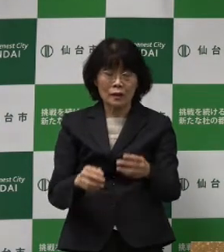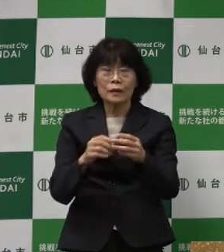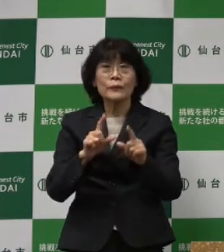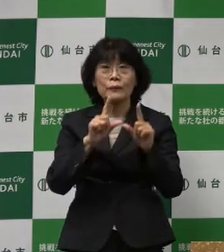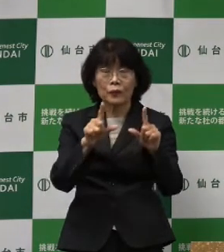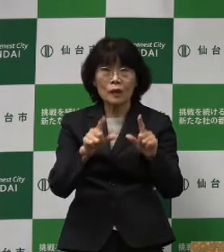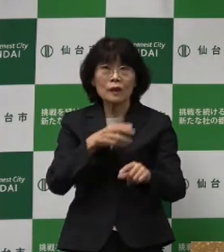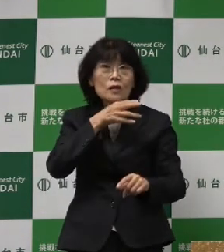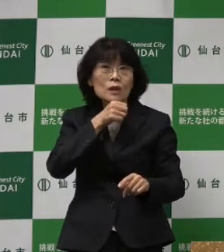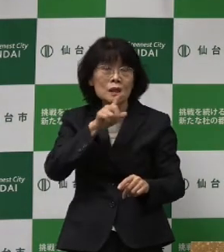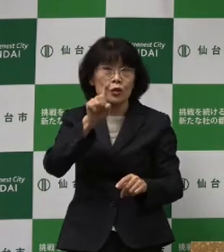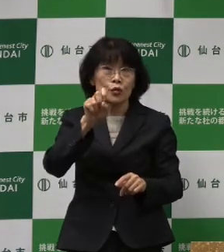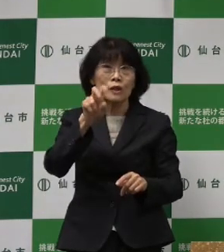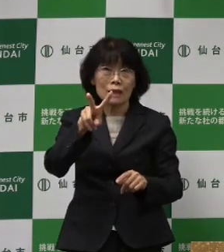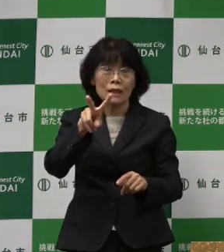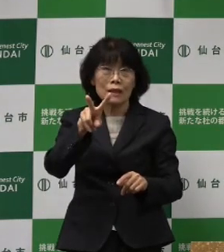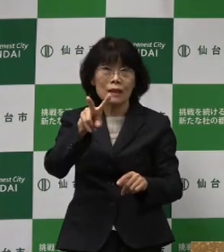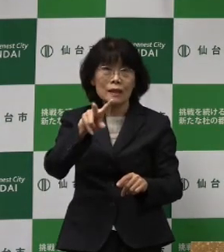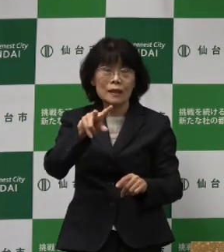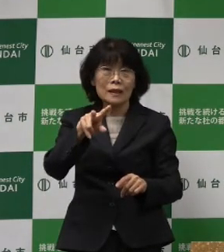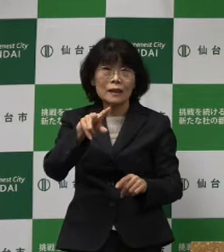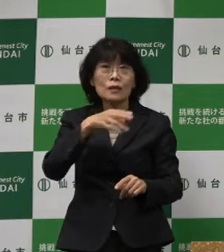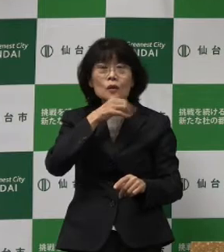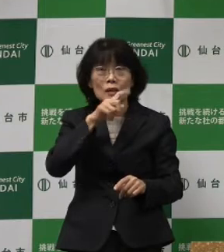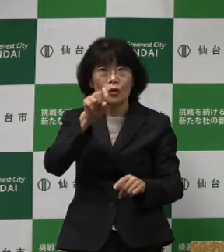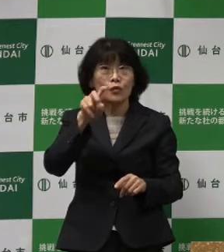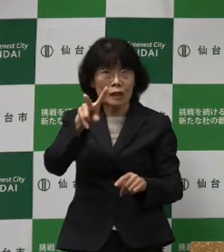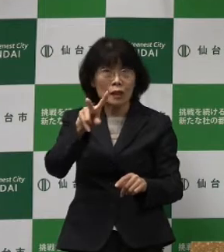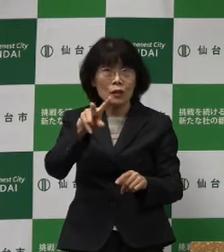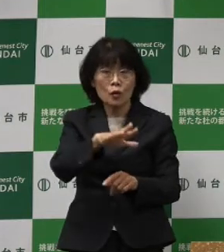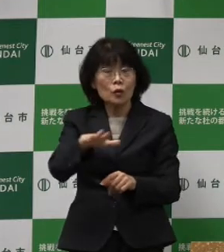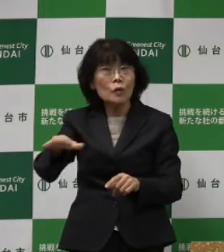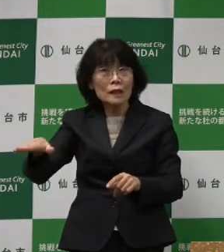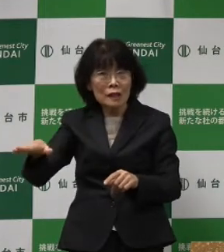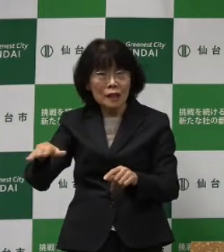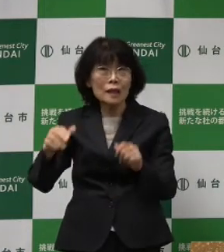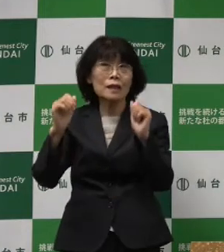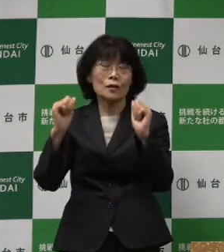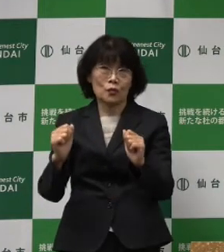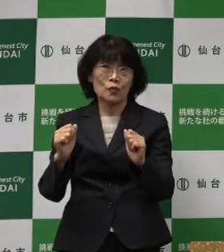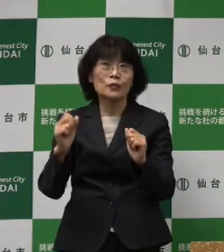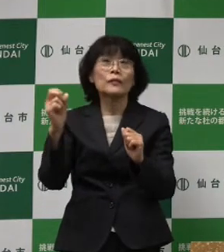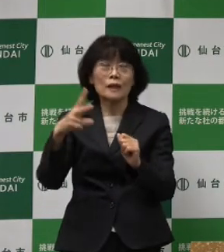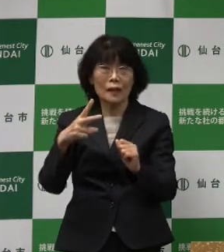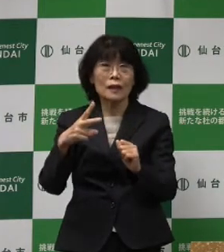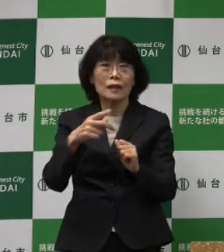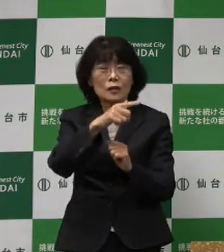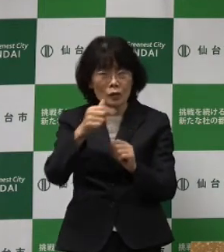方というのが順次いらっしゃるということもございますし、さまざまなご事情